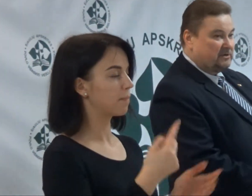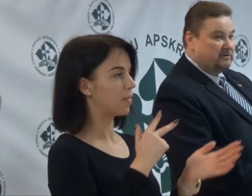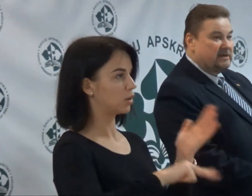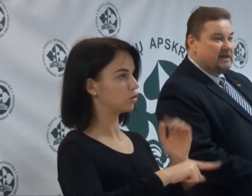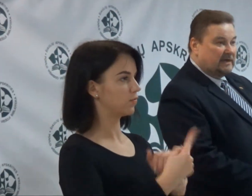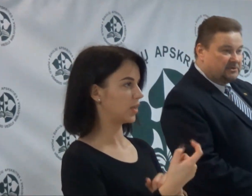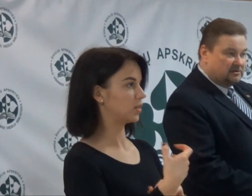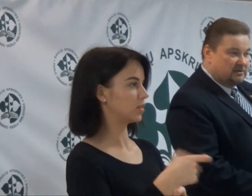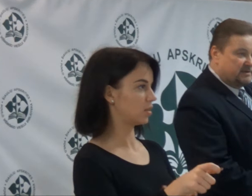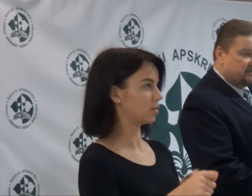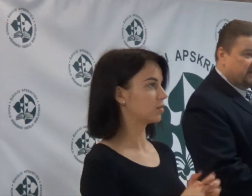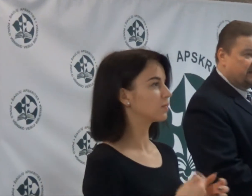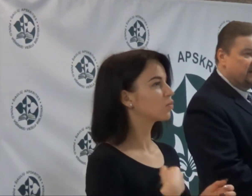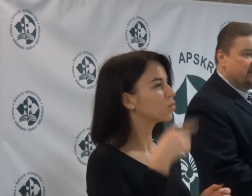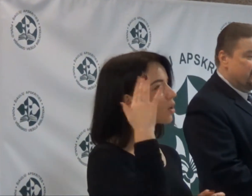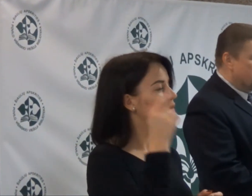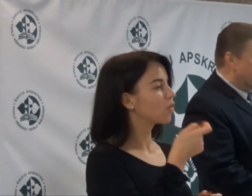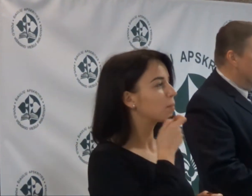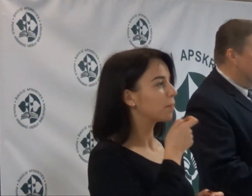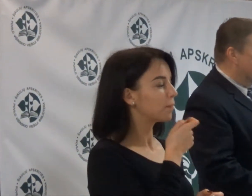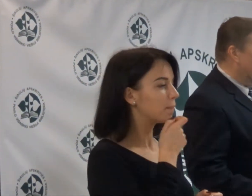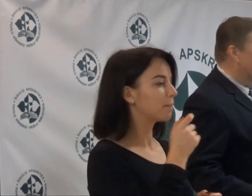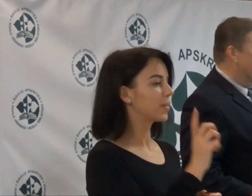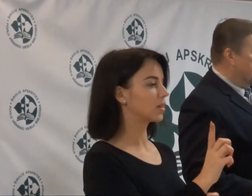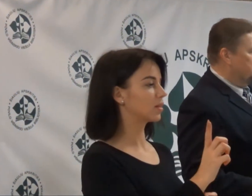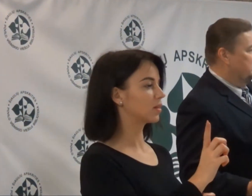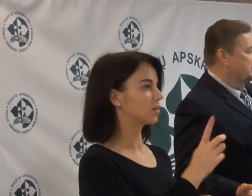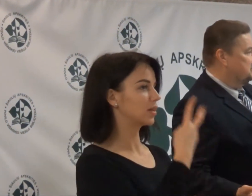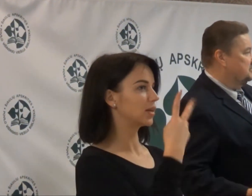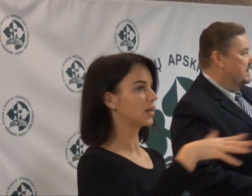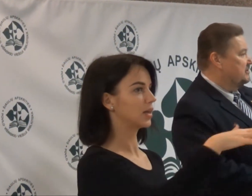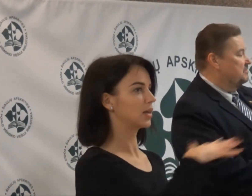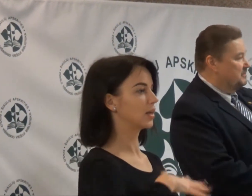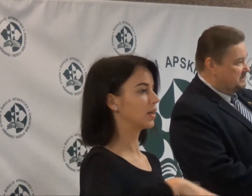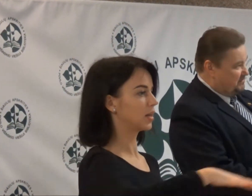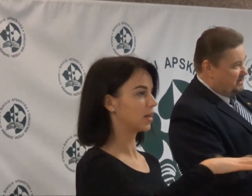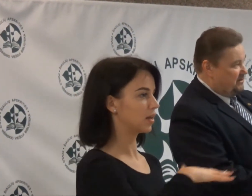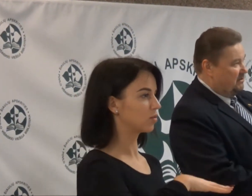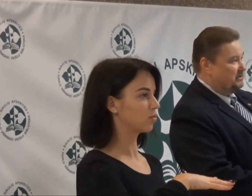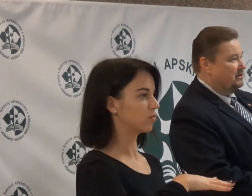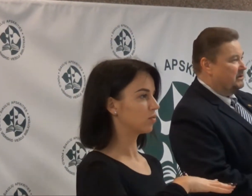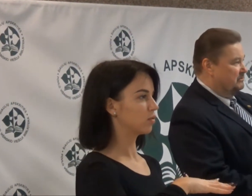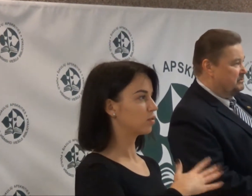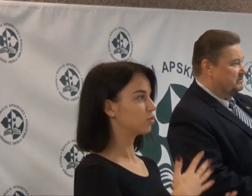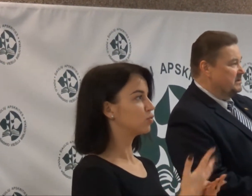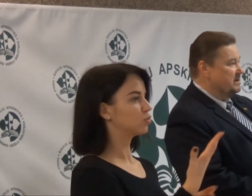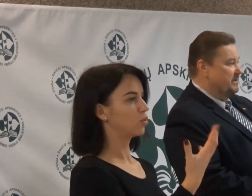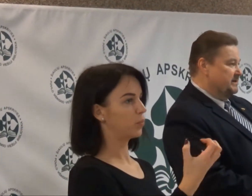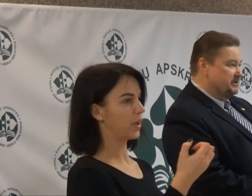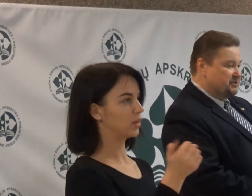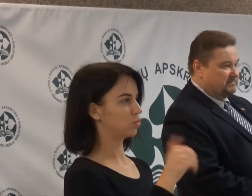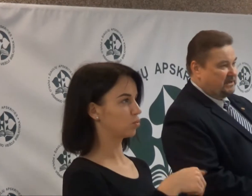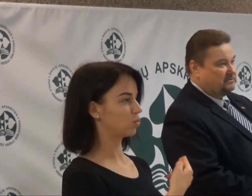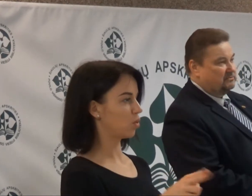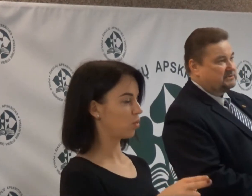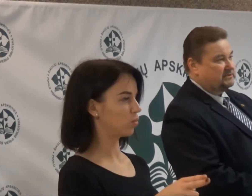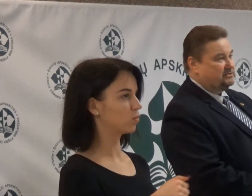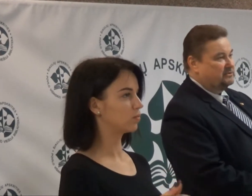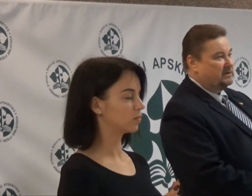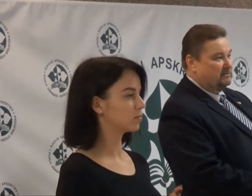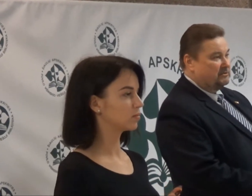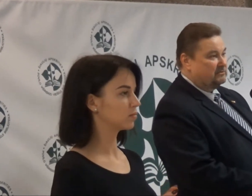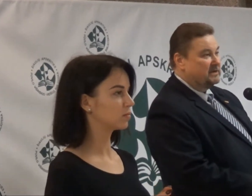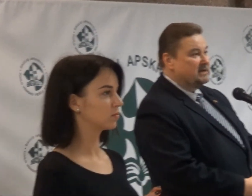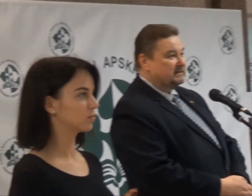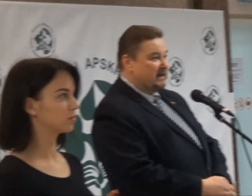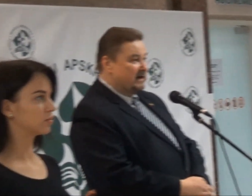0,81 cento. Atrodo mažai, bet visai Lietuvai tai sudaro 500 000 eurų. 500